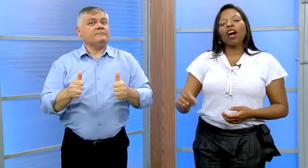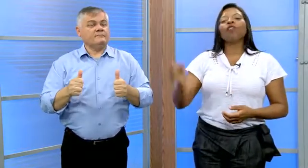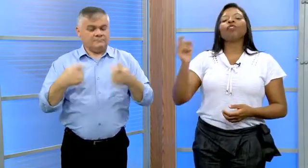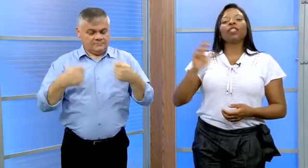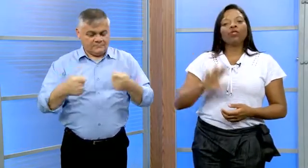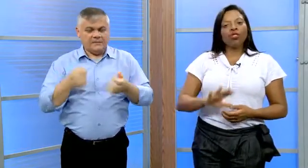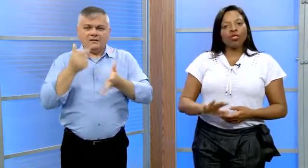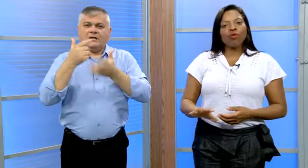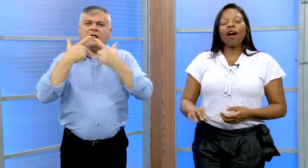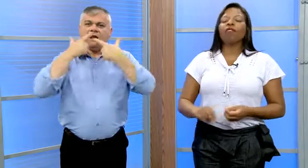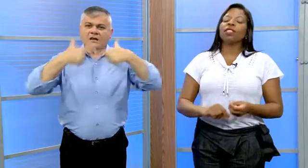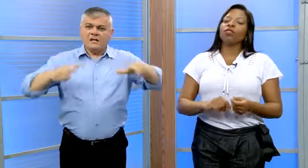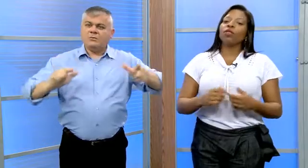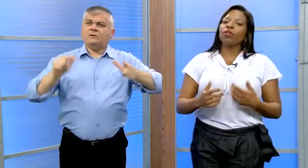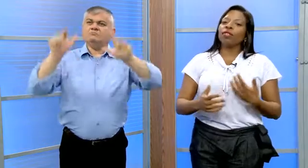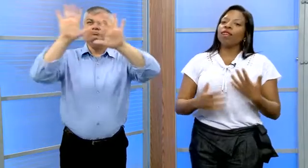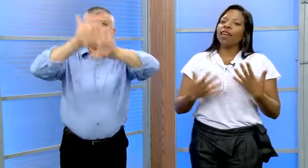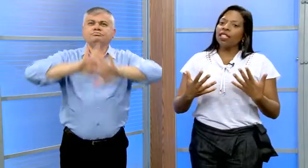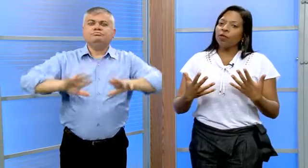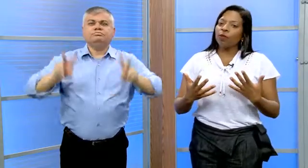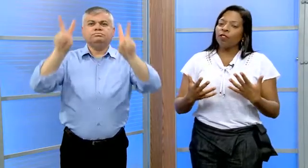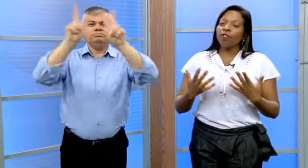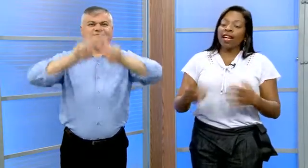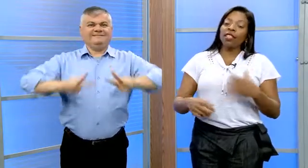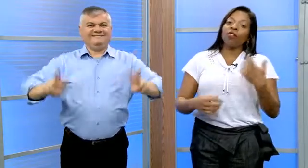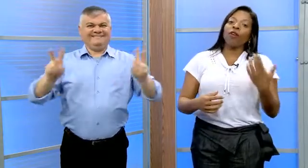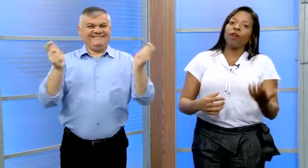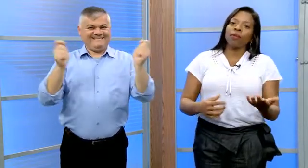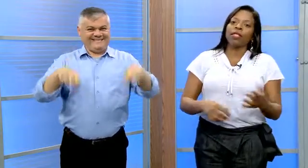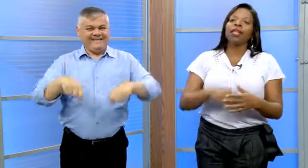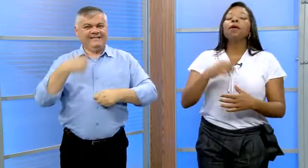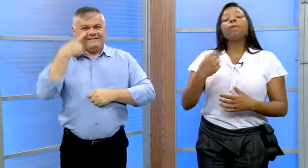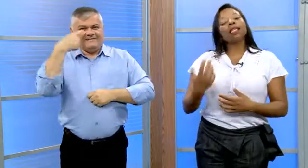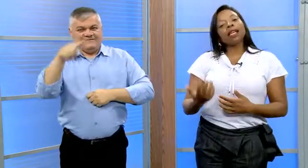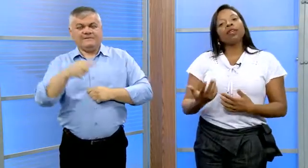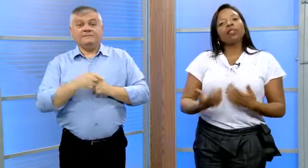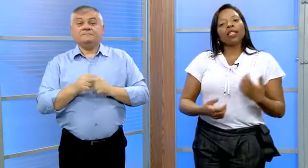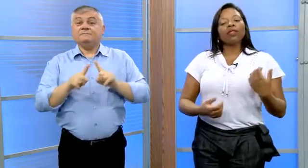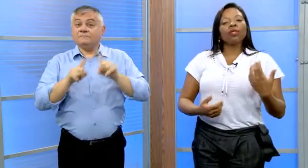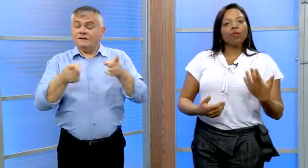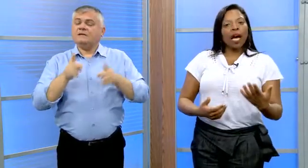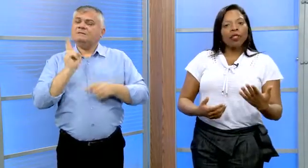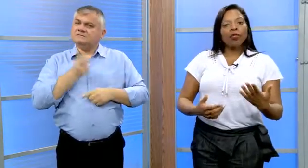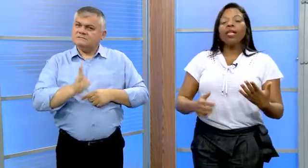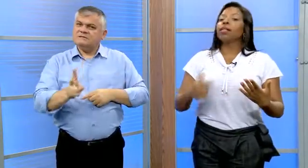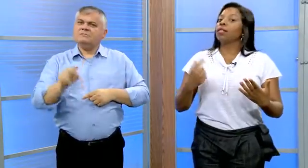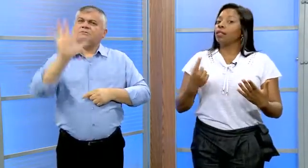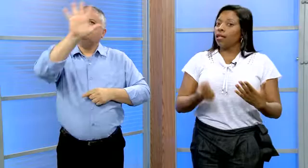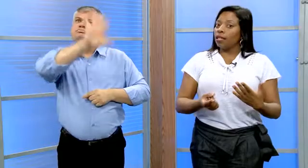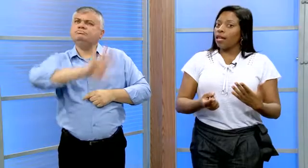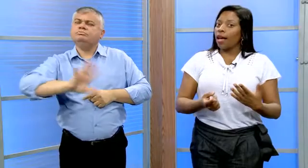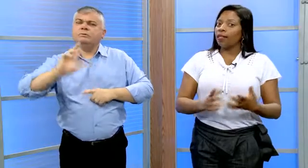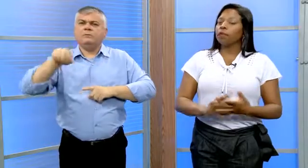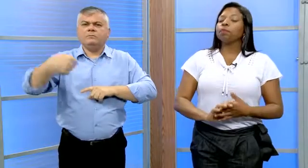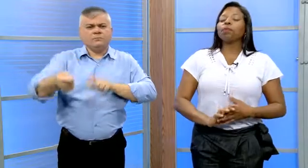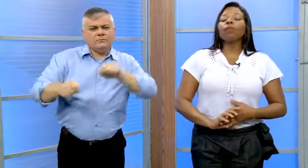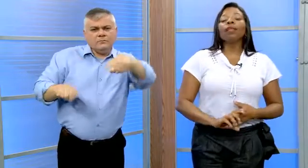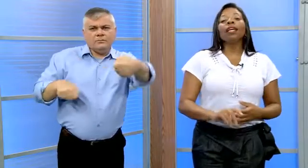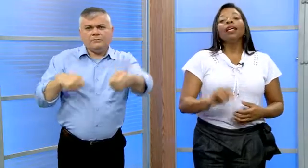viso-espacial, viso-gestual, vocês vão encontrar várias formas, mas ela acontece no espaço e sinalizada.